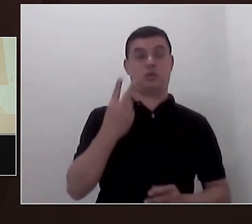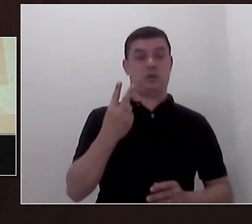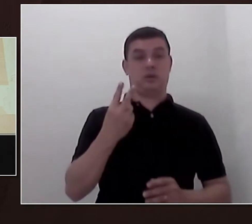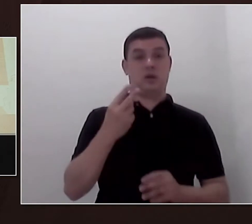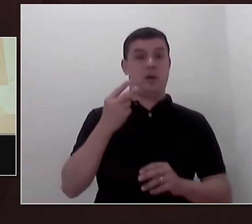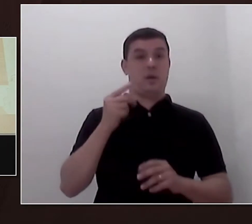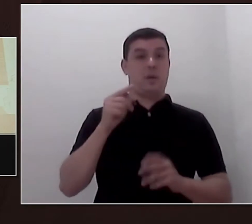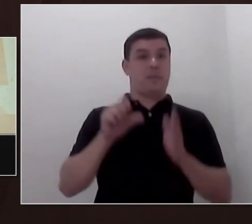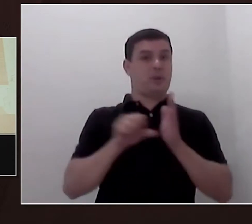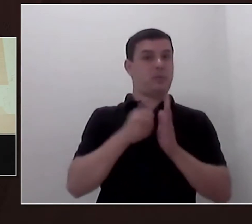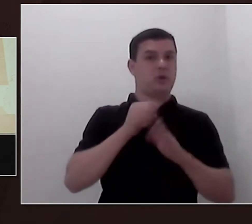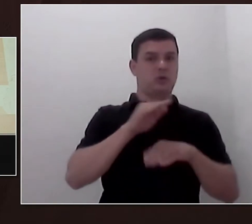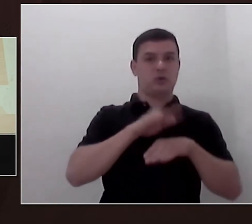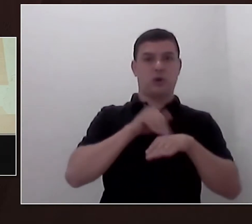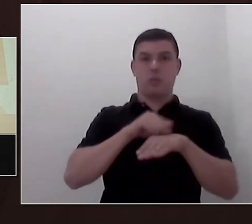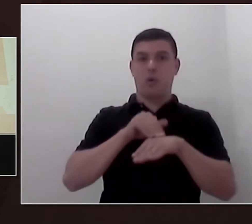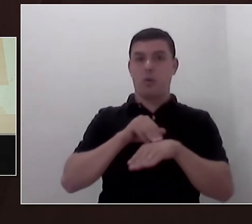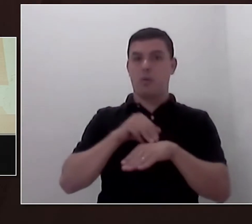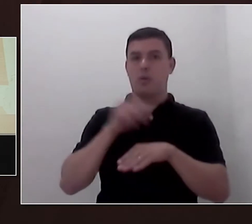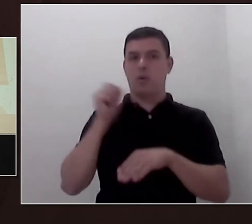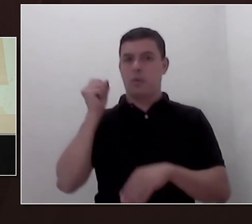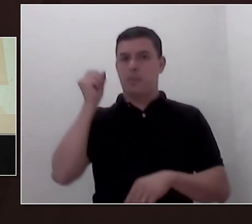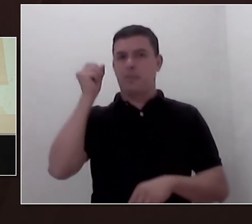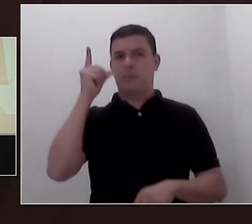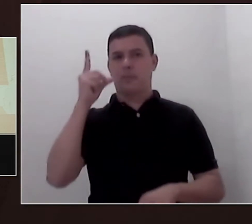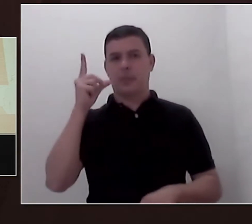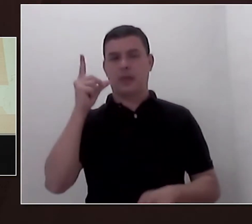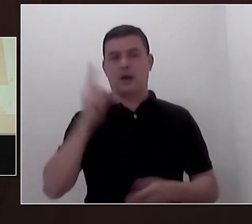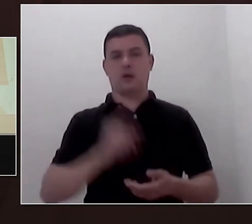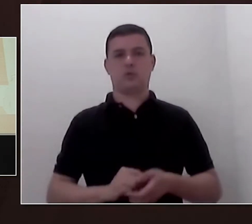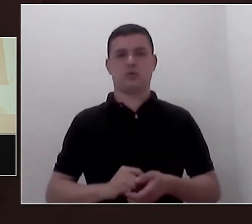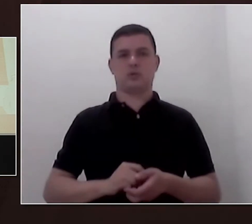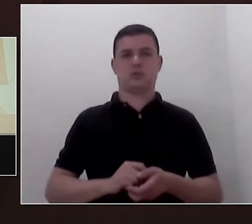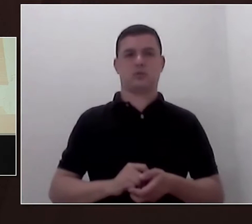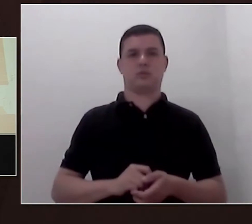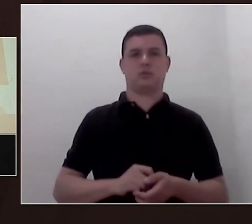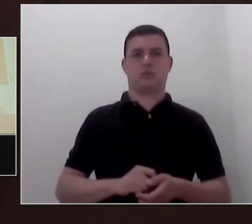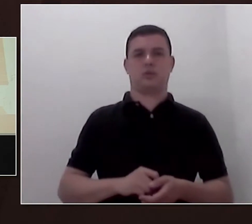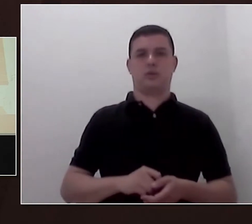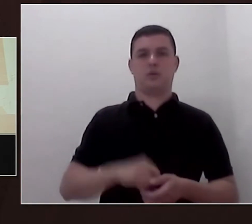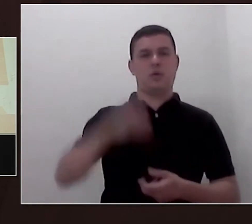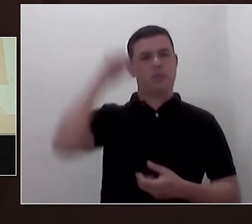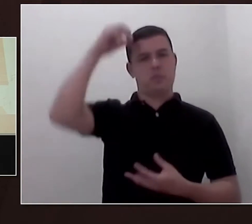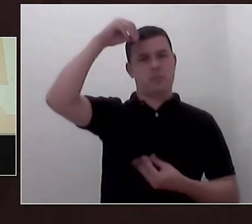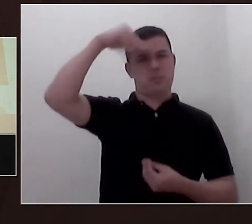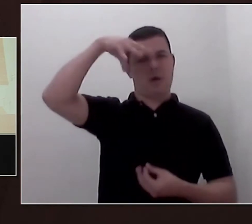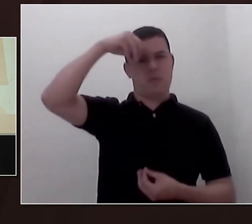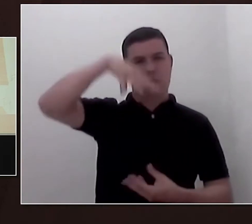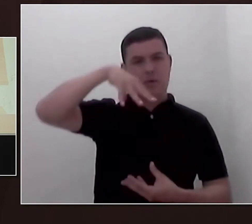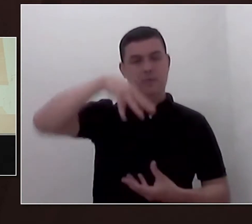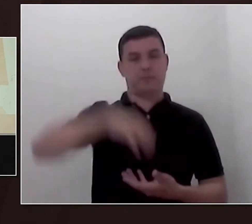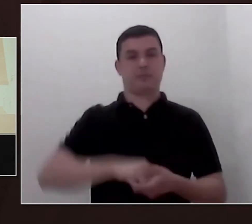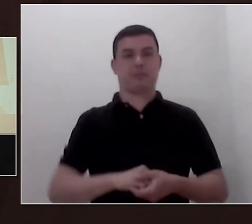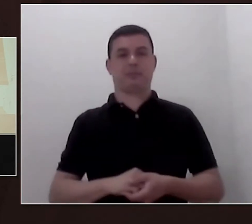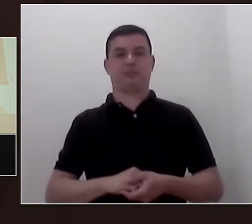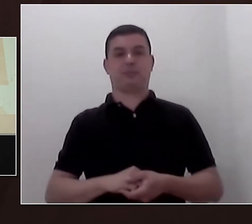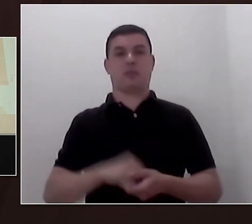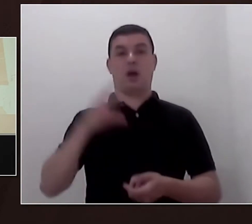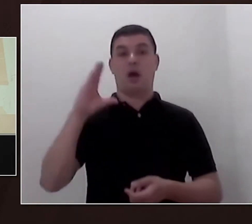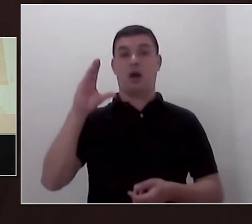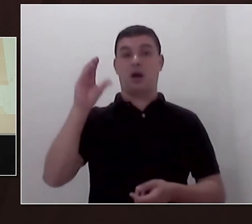os encantadores, os feiticeiros e os caldeus, para que declarassem ao rei